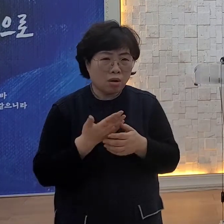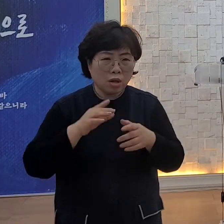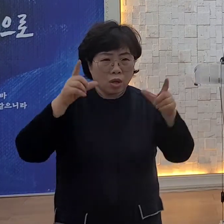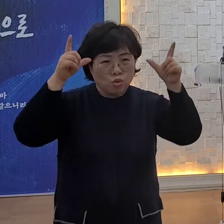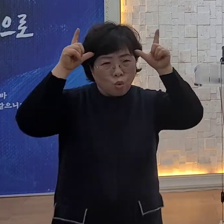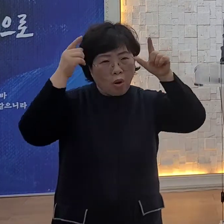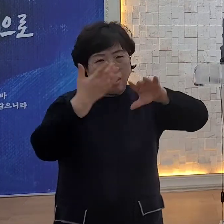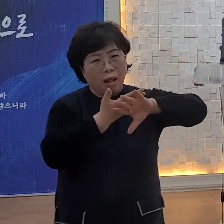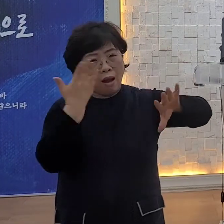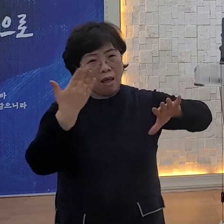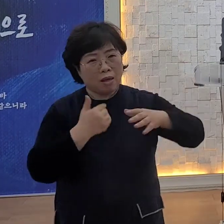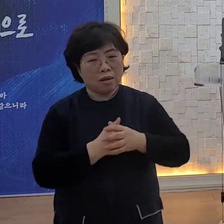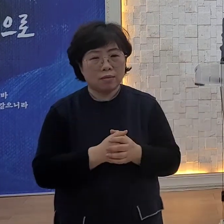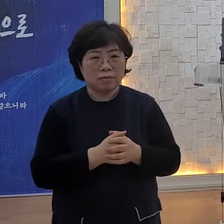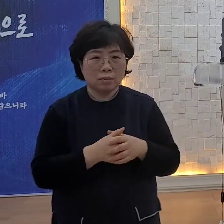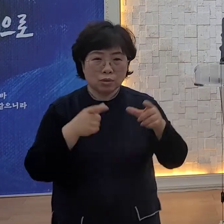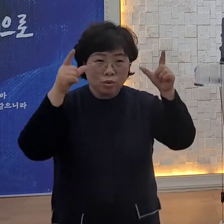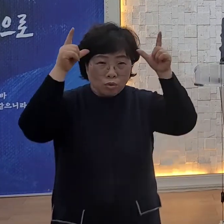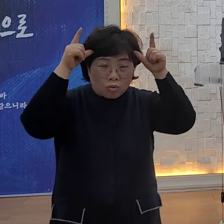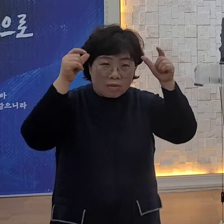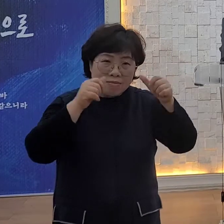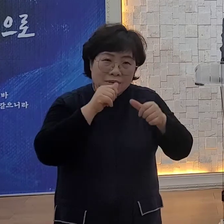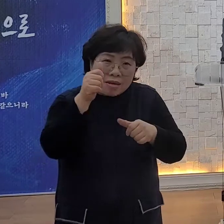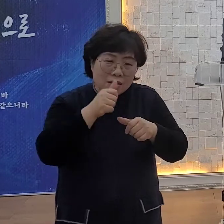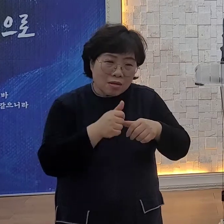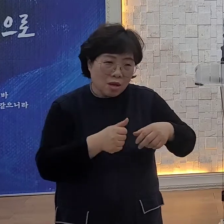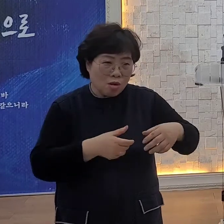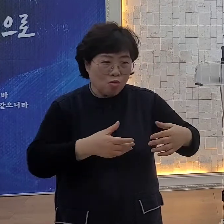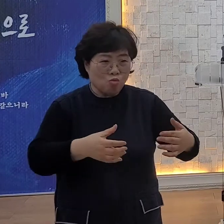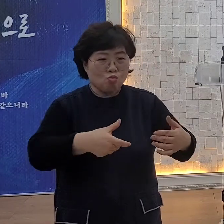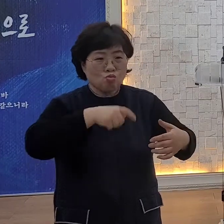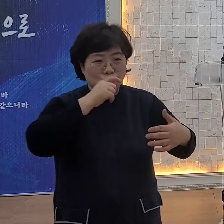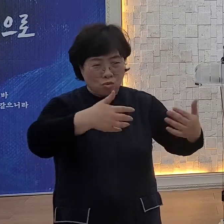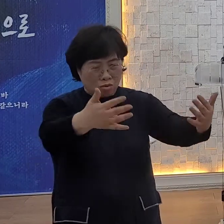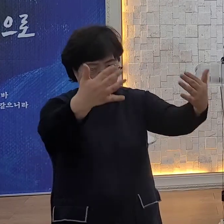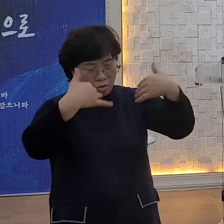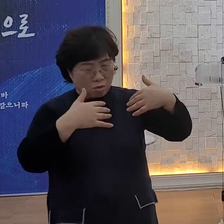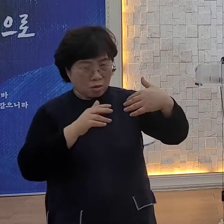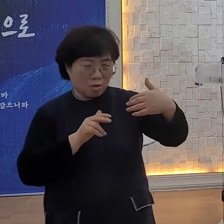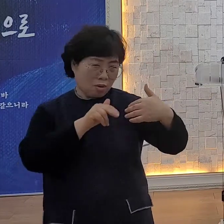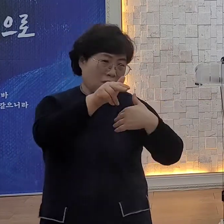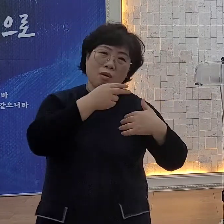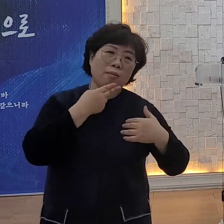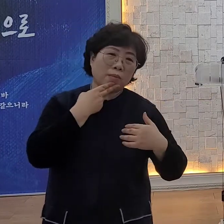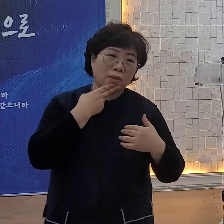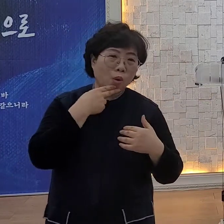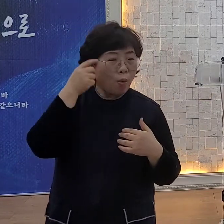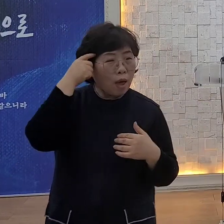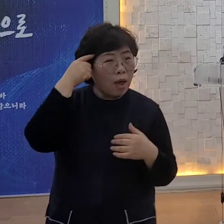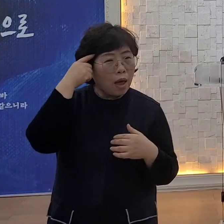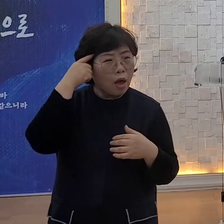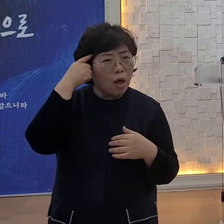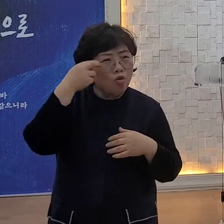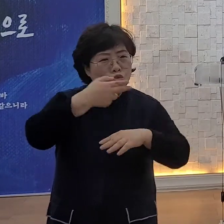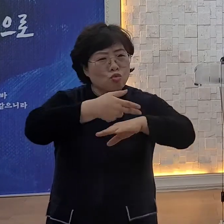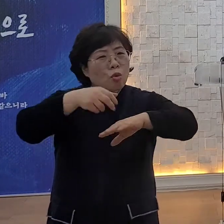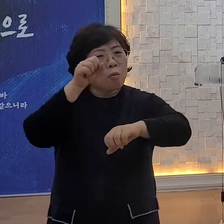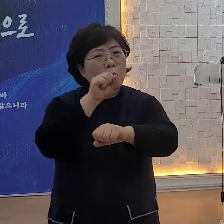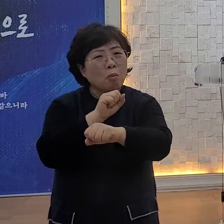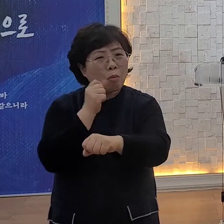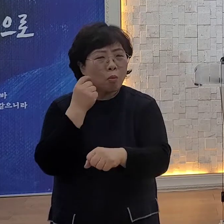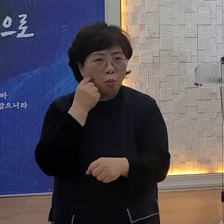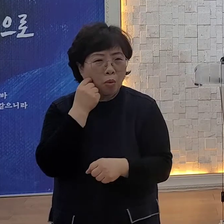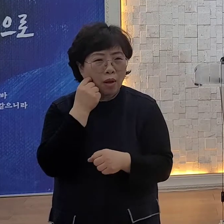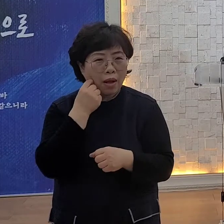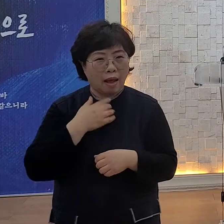소는요 절대로 이 물살을 거슬러 올라가는 법이 없다고 합니다. 왜? 자기가 수영 잘 못하는